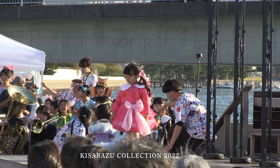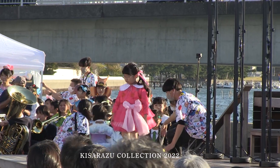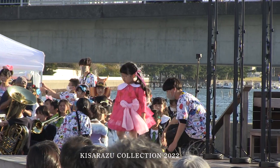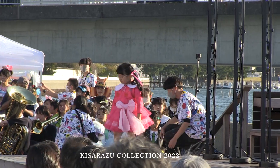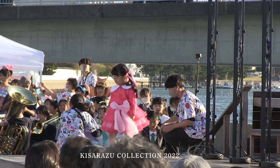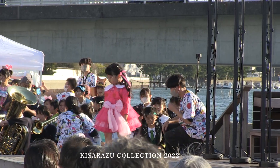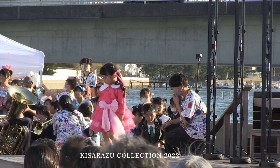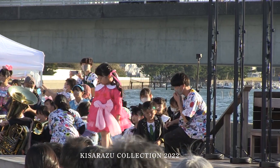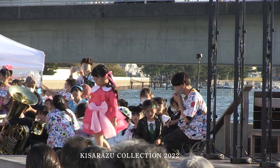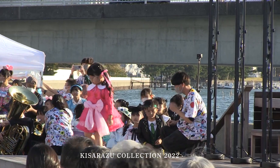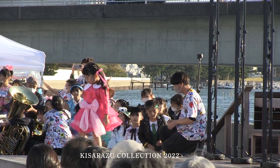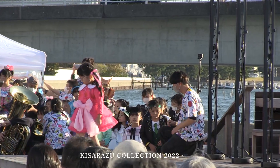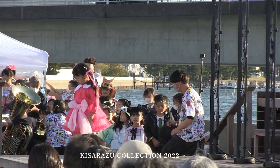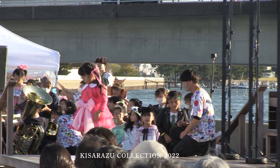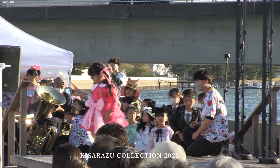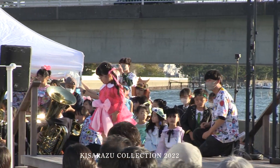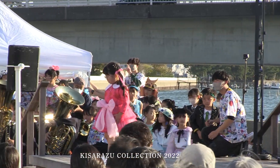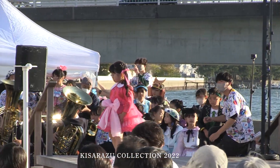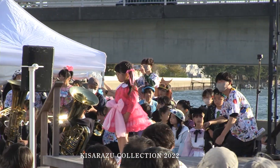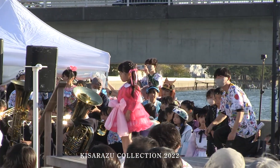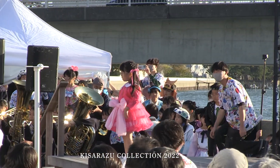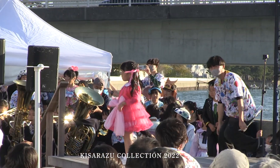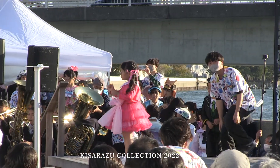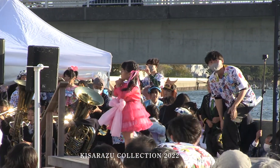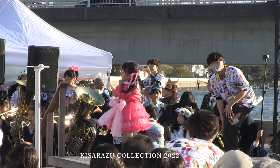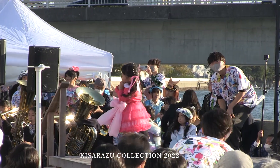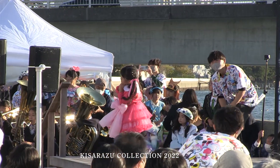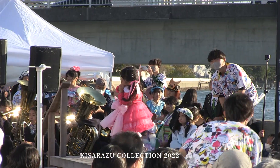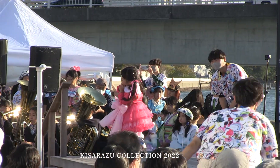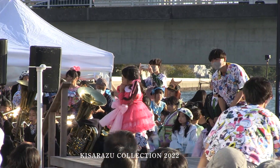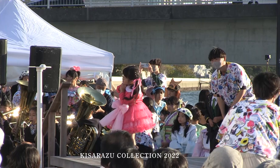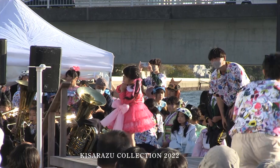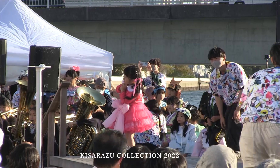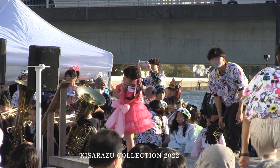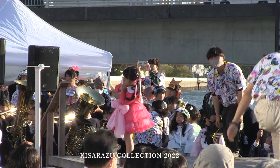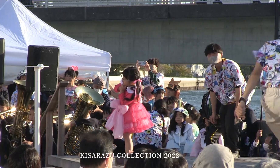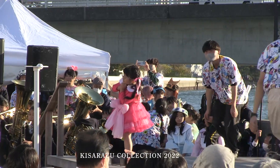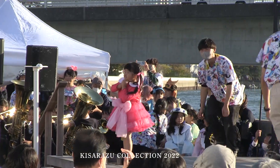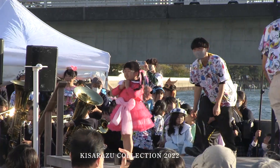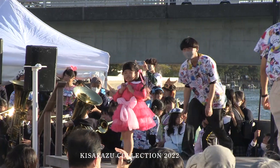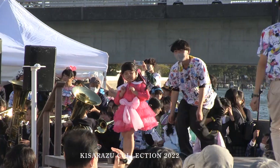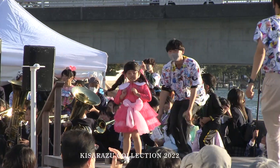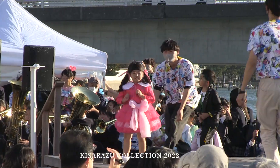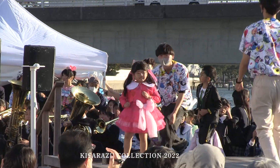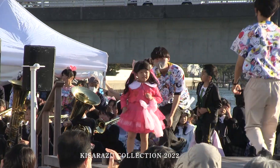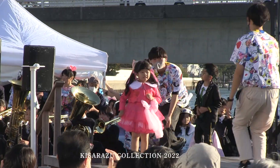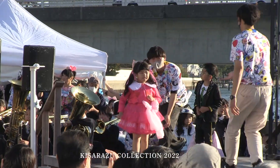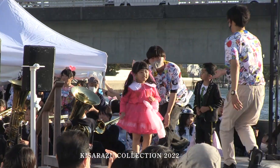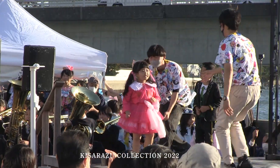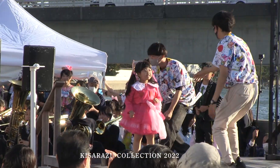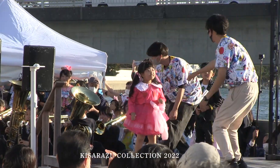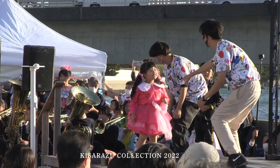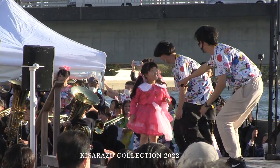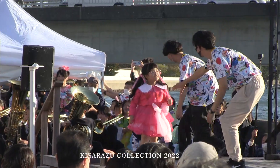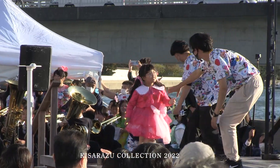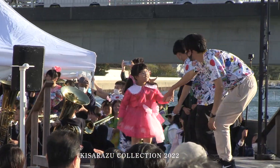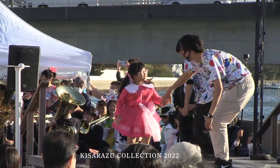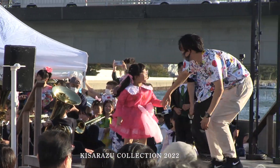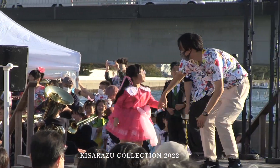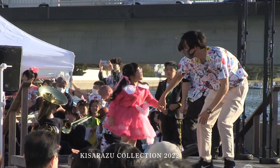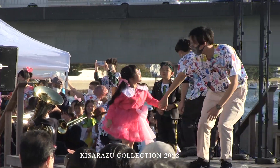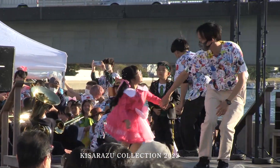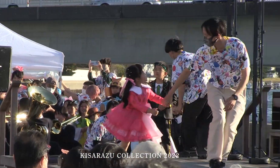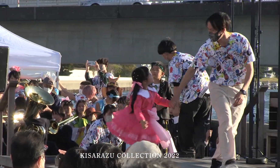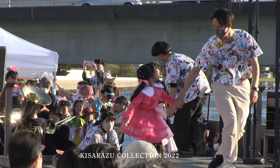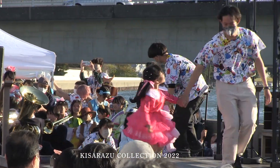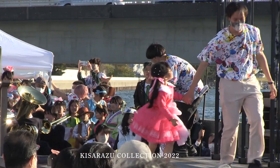横倉あんちゃん、清見台小学校1年生。モデルに選ばれてすごく嬉